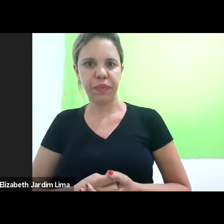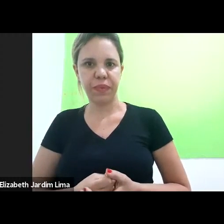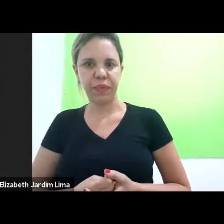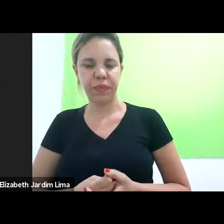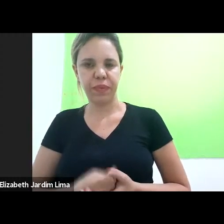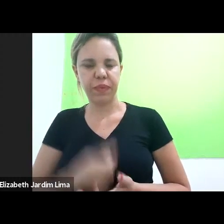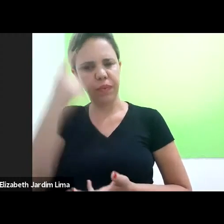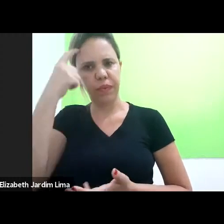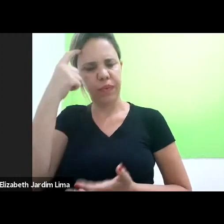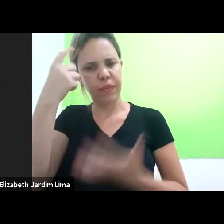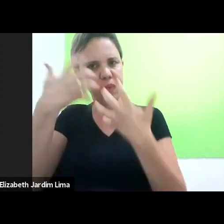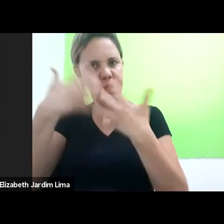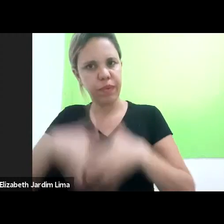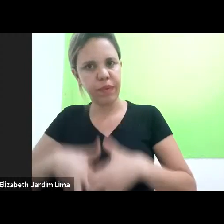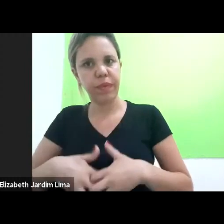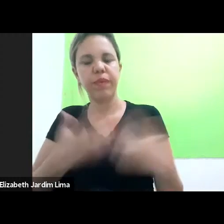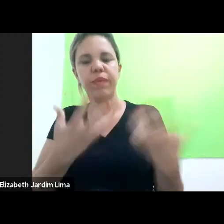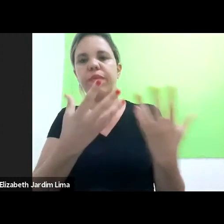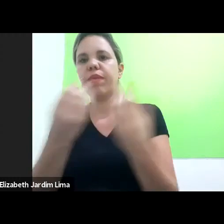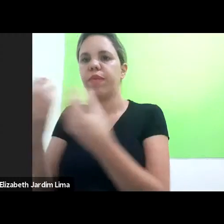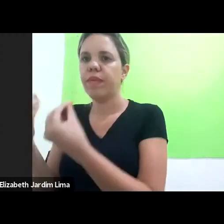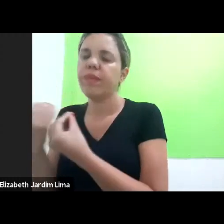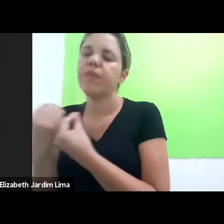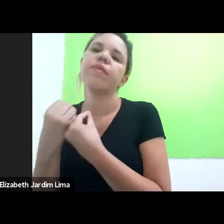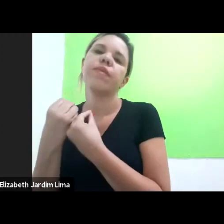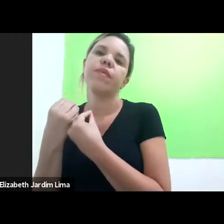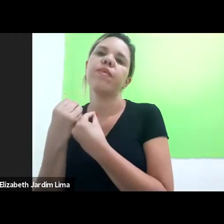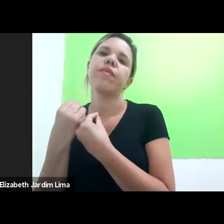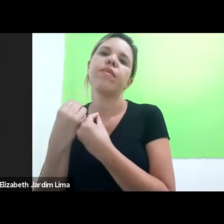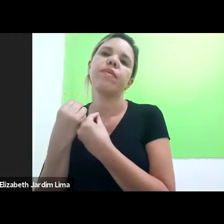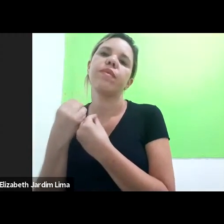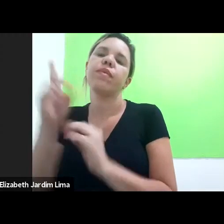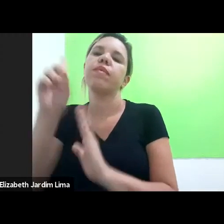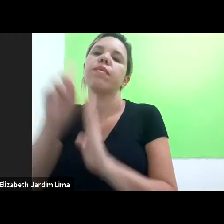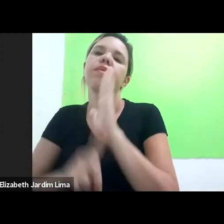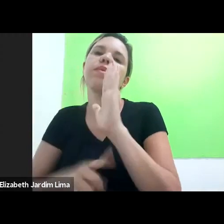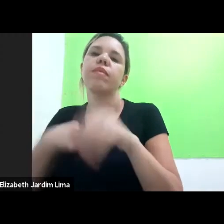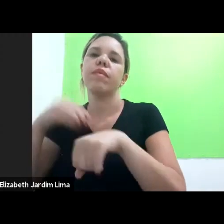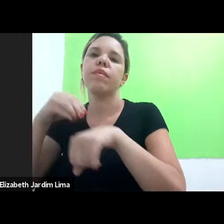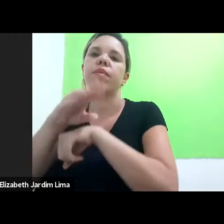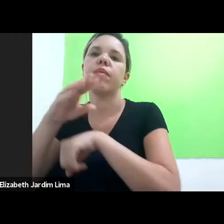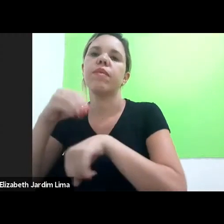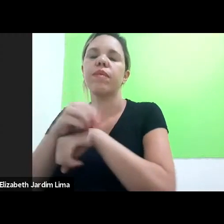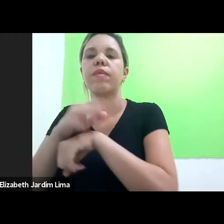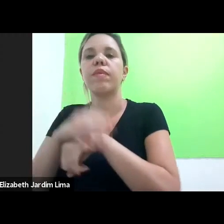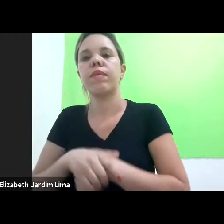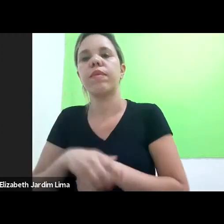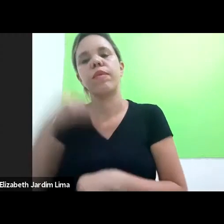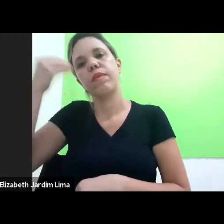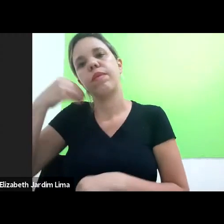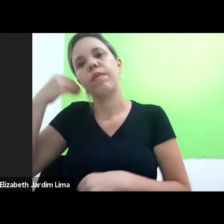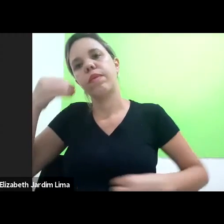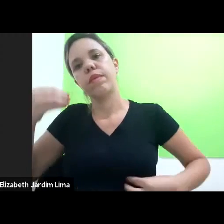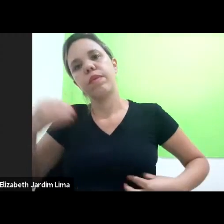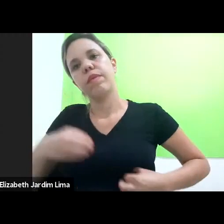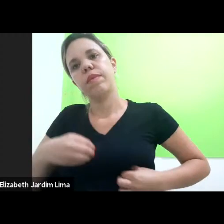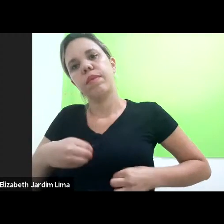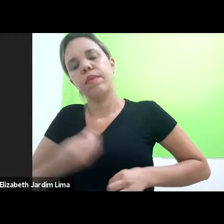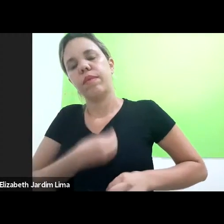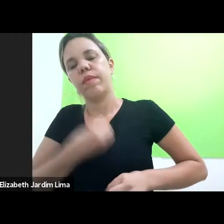Pensando muito na questão do direito, eu trago experiência de vida, né?